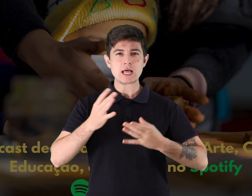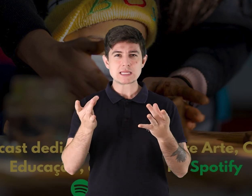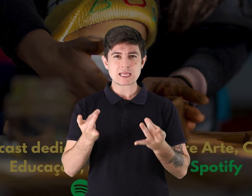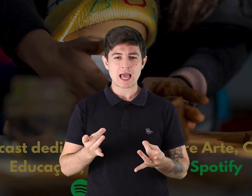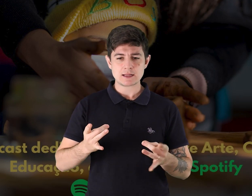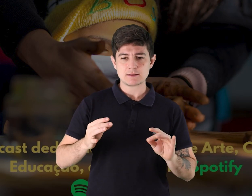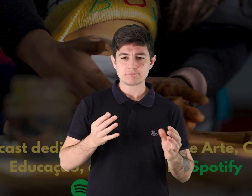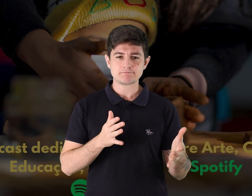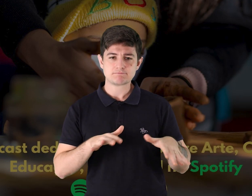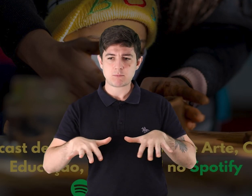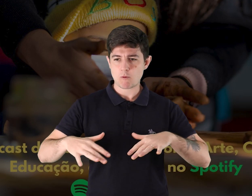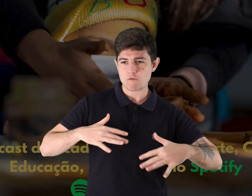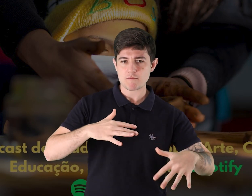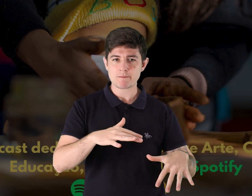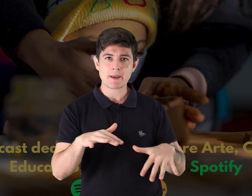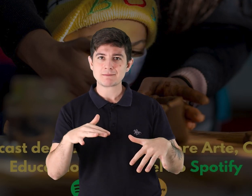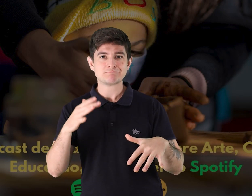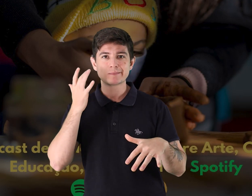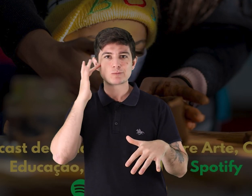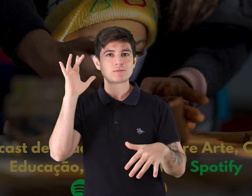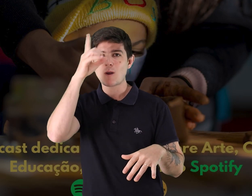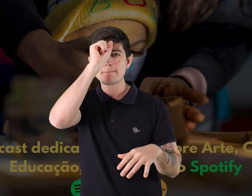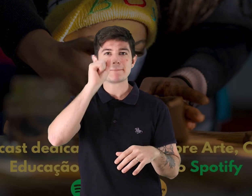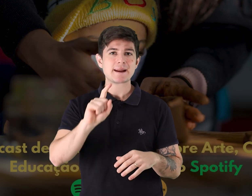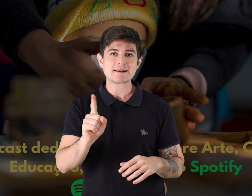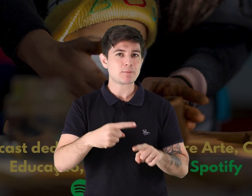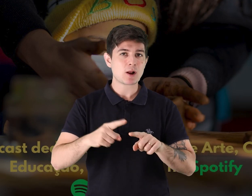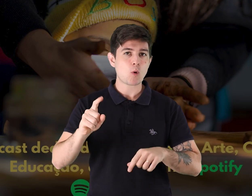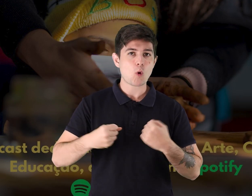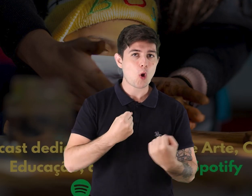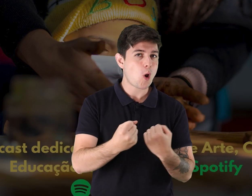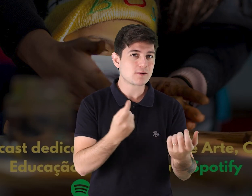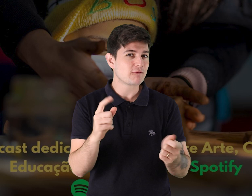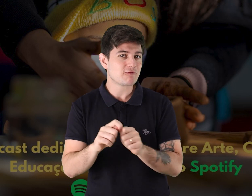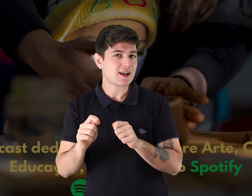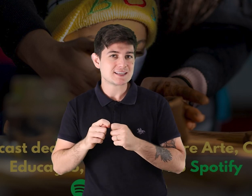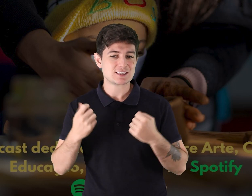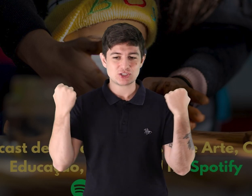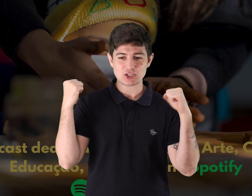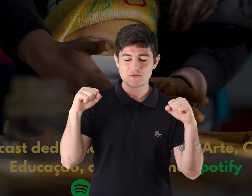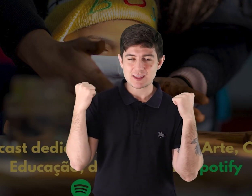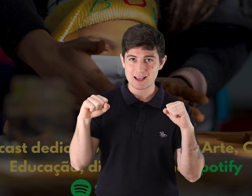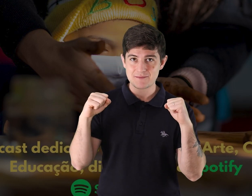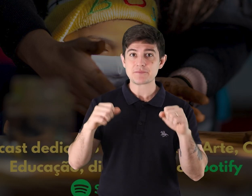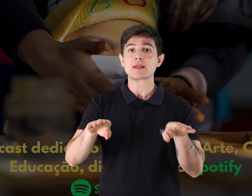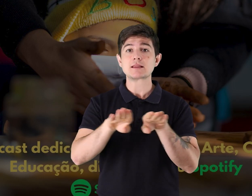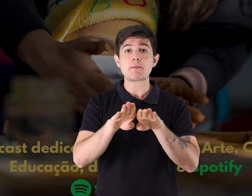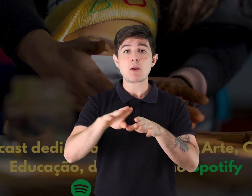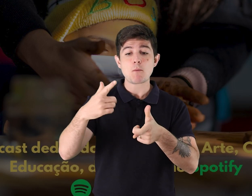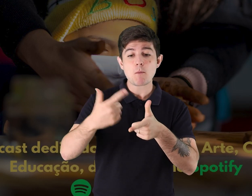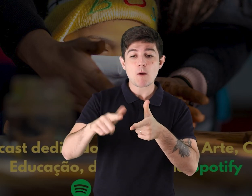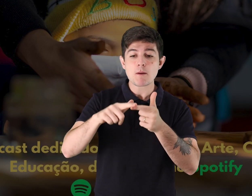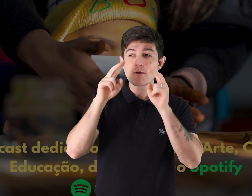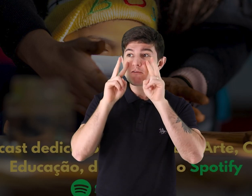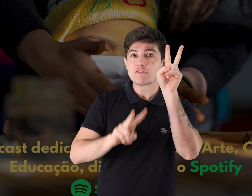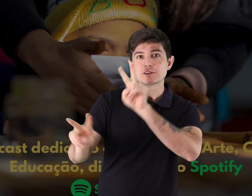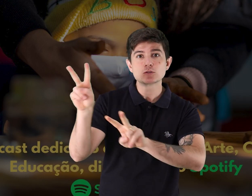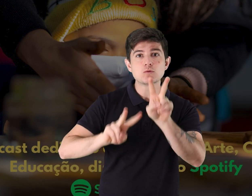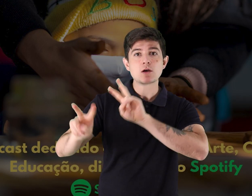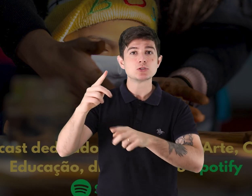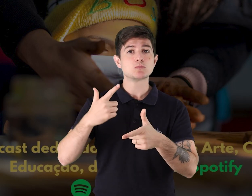da psicomotricidade fina dela, né? E também até a questão de